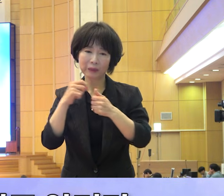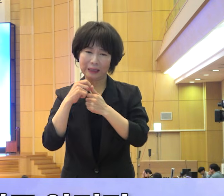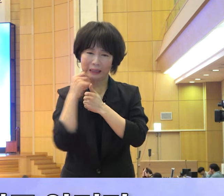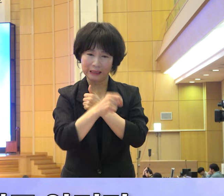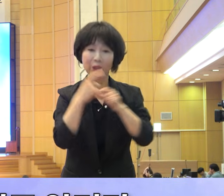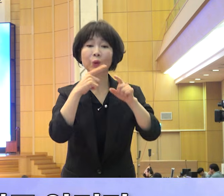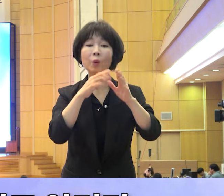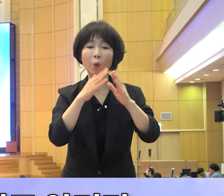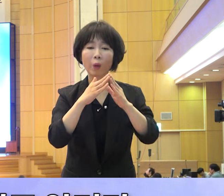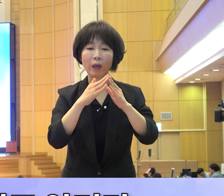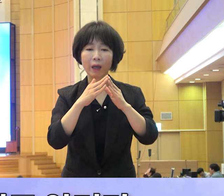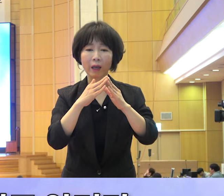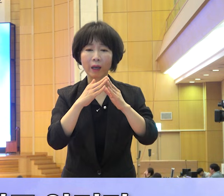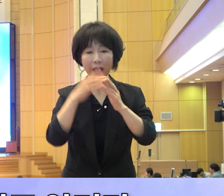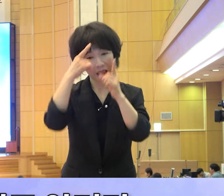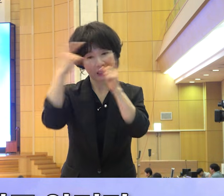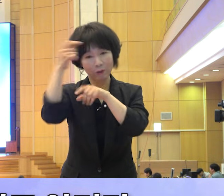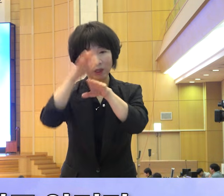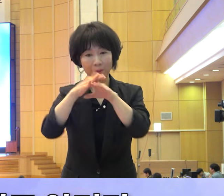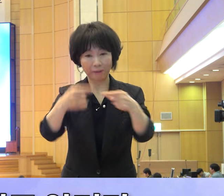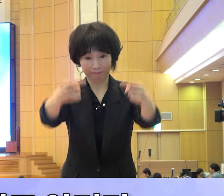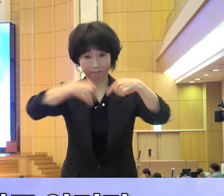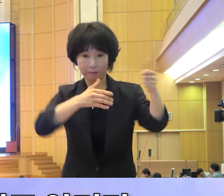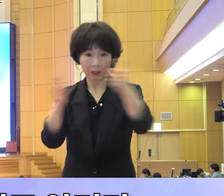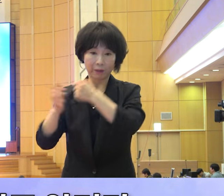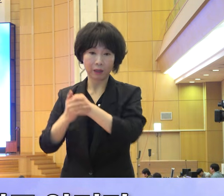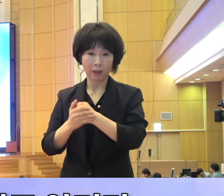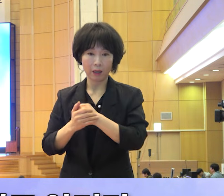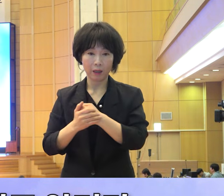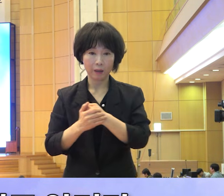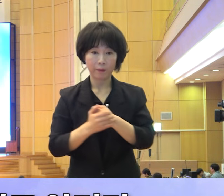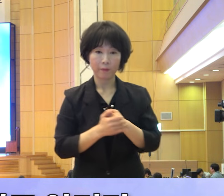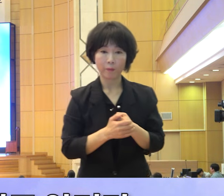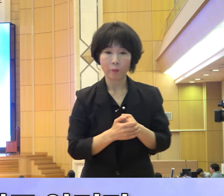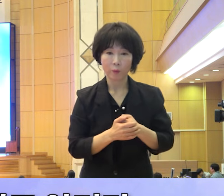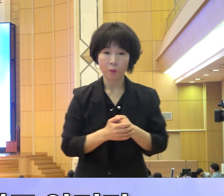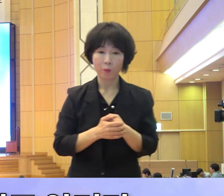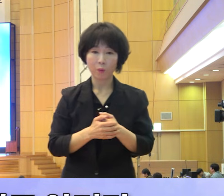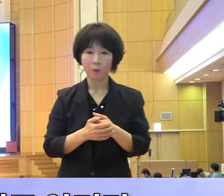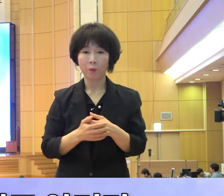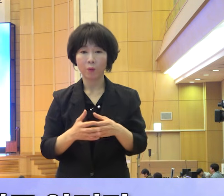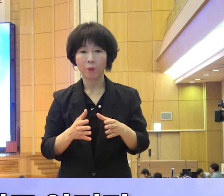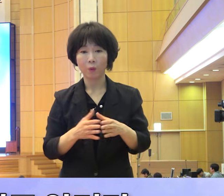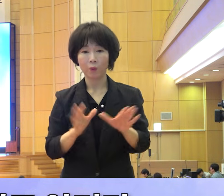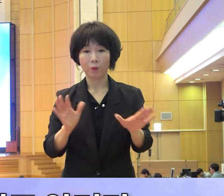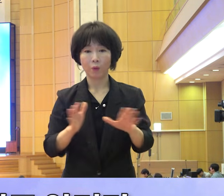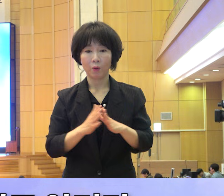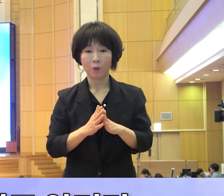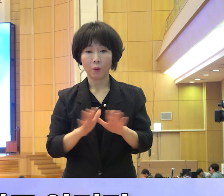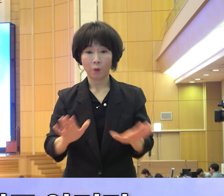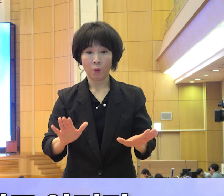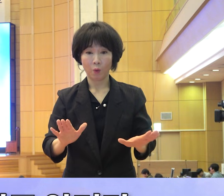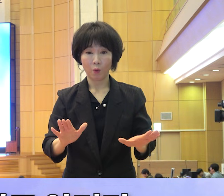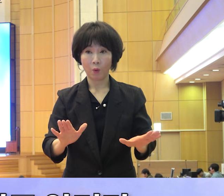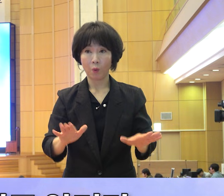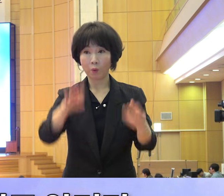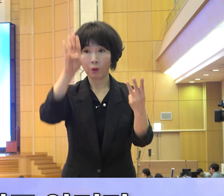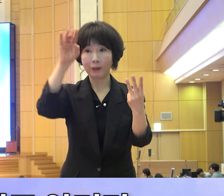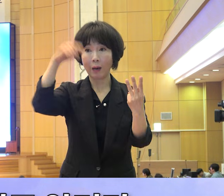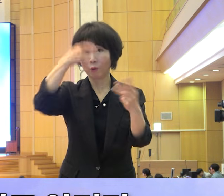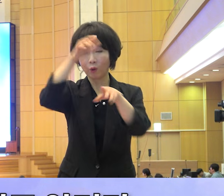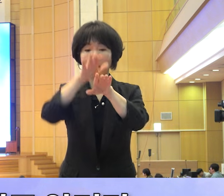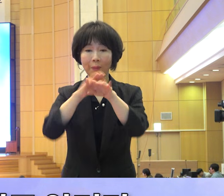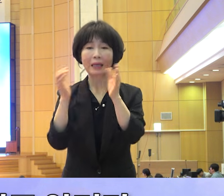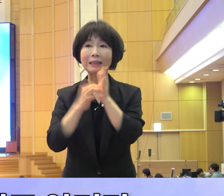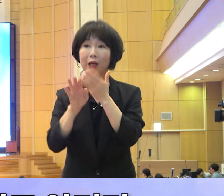예배를 지교에서 드립니다. 돌아온 토요일 날입니다. 그리고 오늘 3부 예배